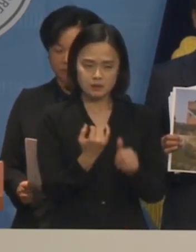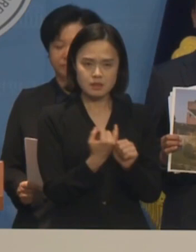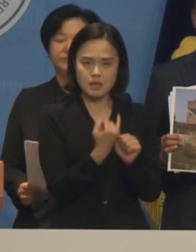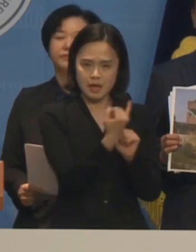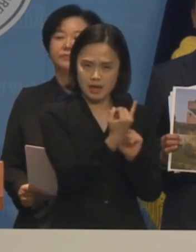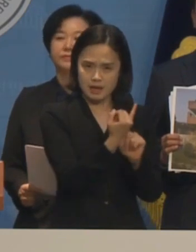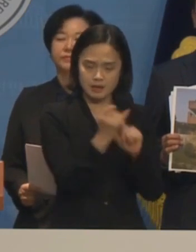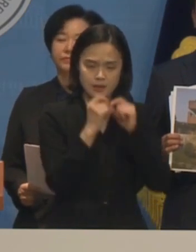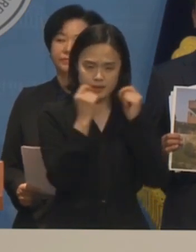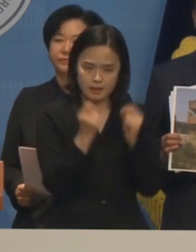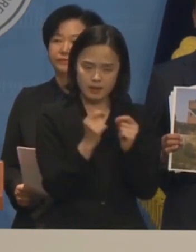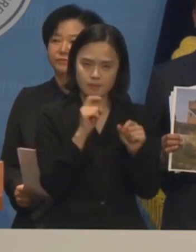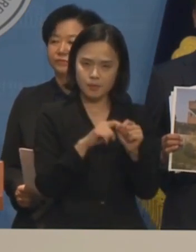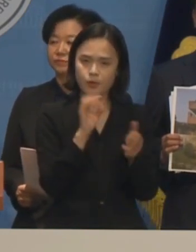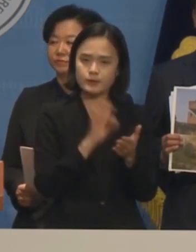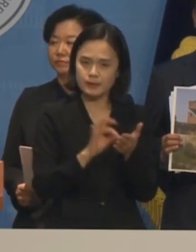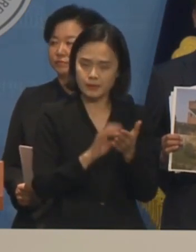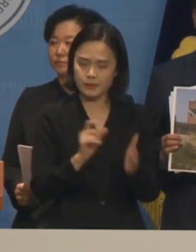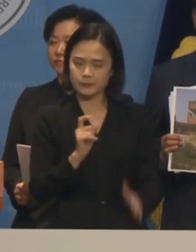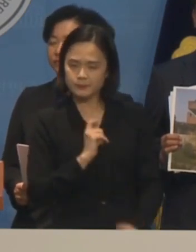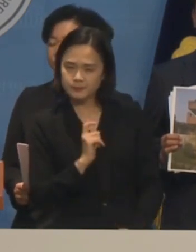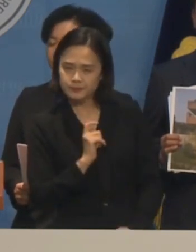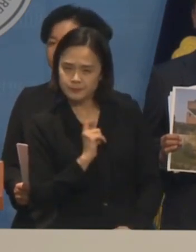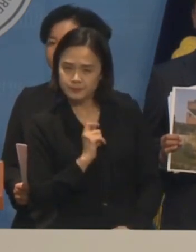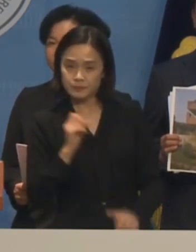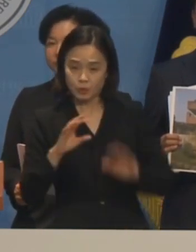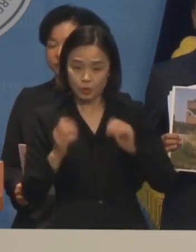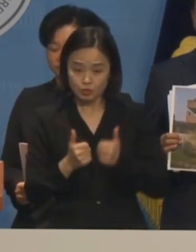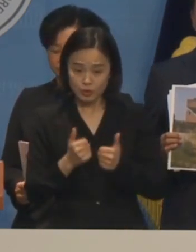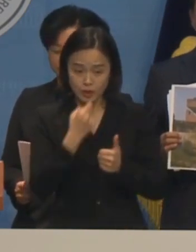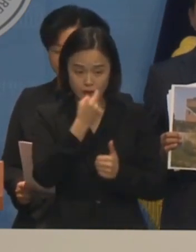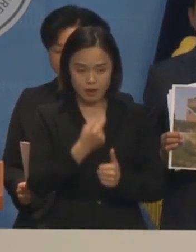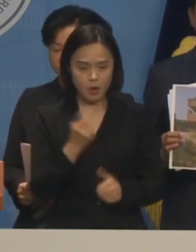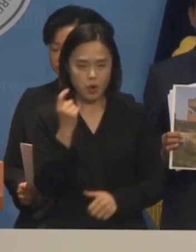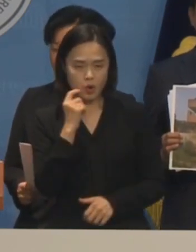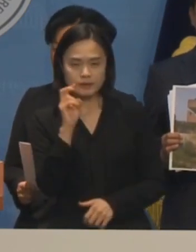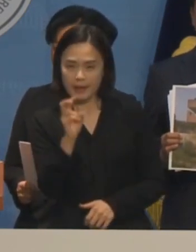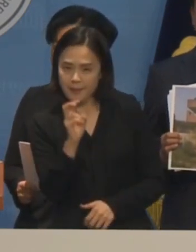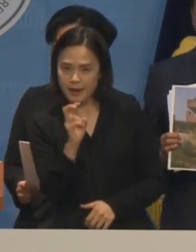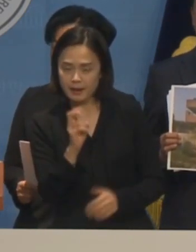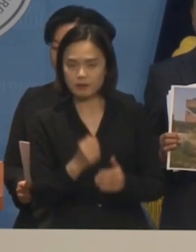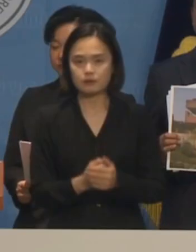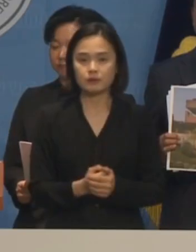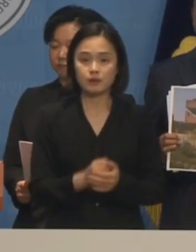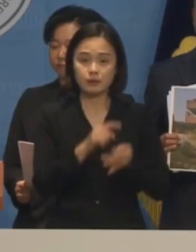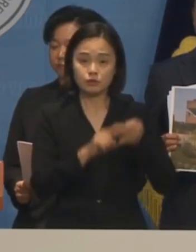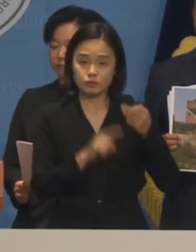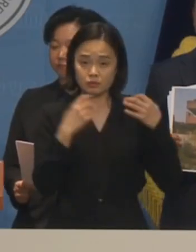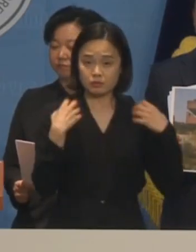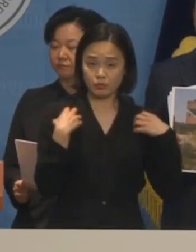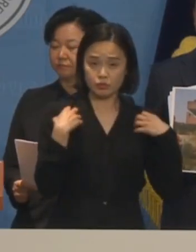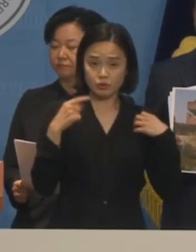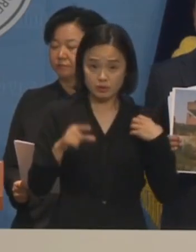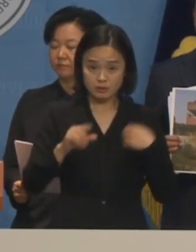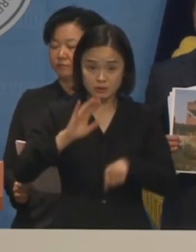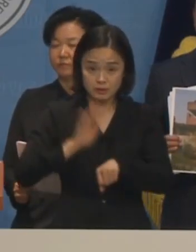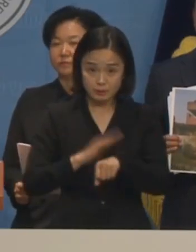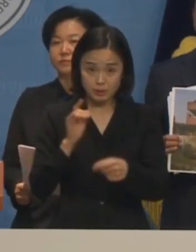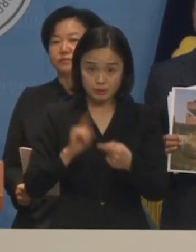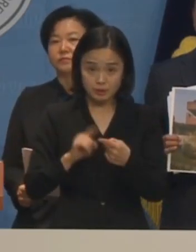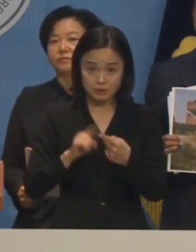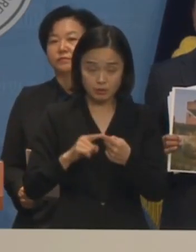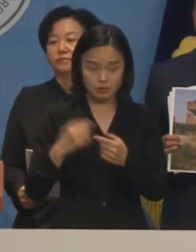야기합니다. 윤석열 정부도 이 문제의 책임에서 자유로울 수 없습니다. 110대